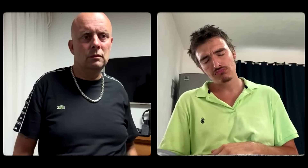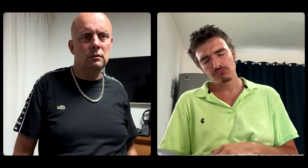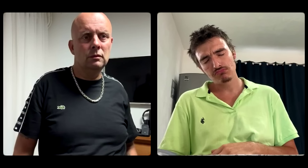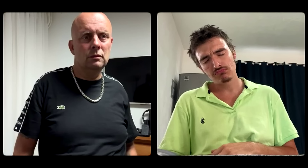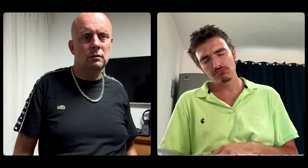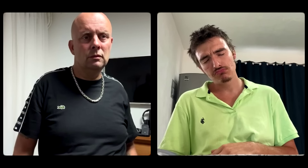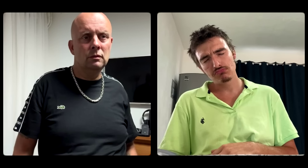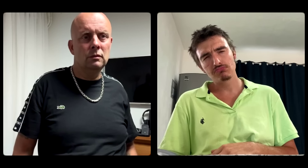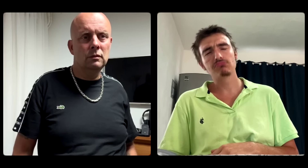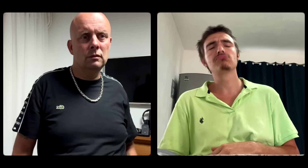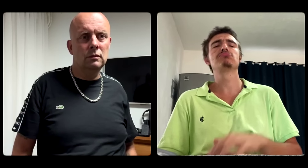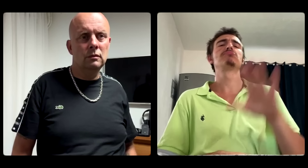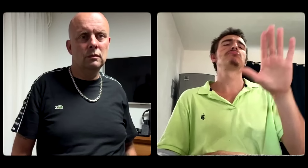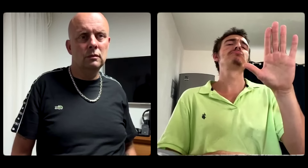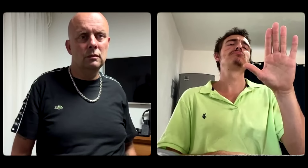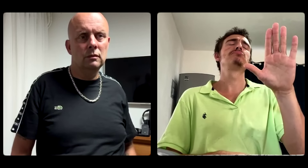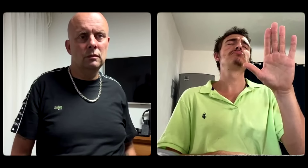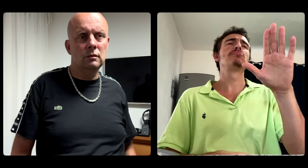jij niets doen?